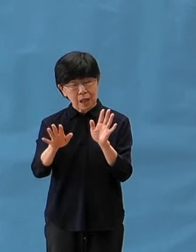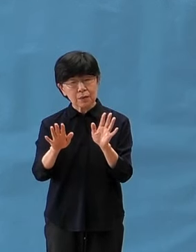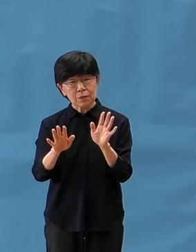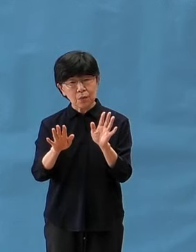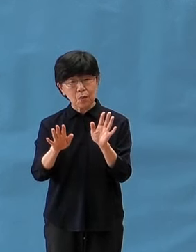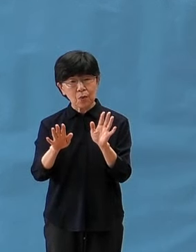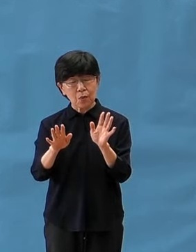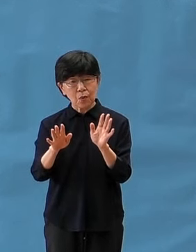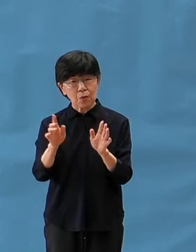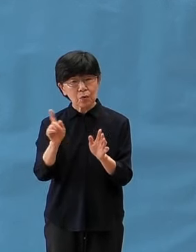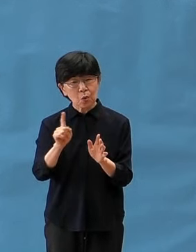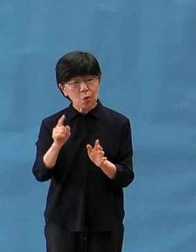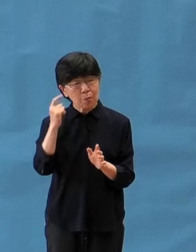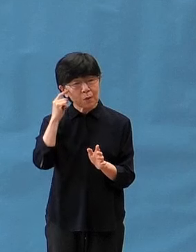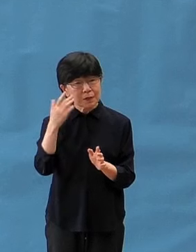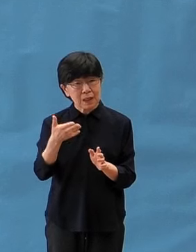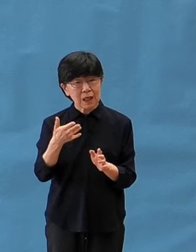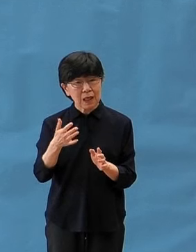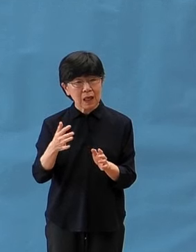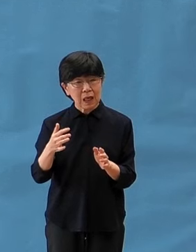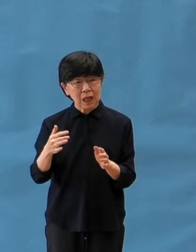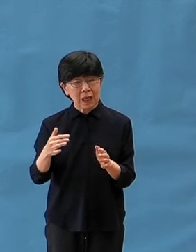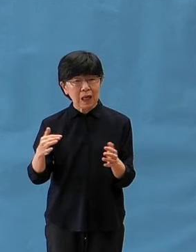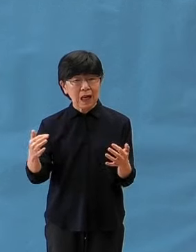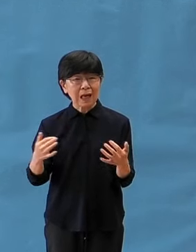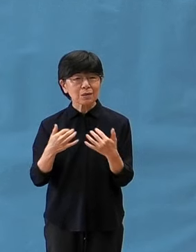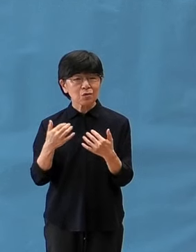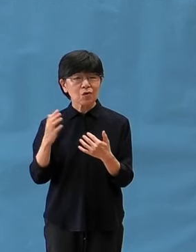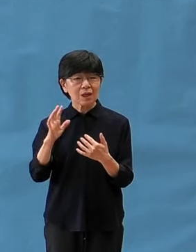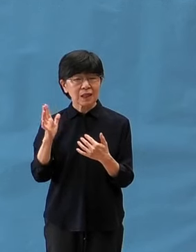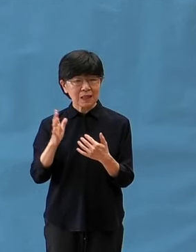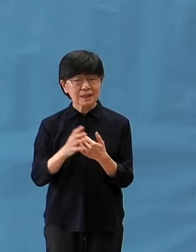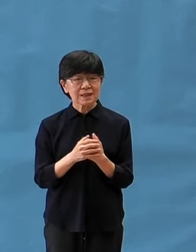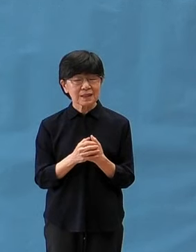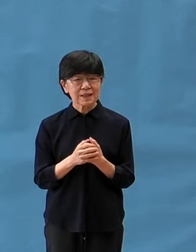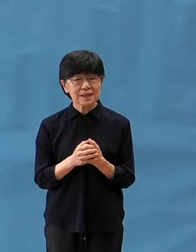願いします。 あんまり反響ないですよ。